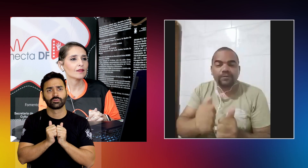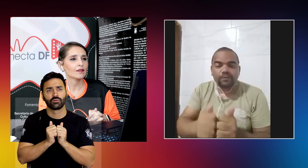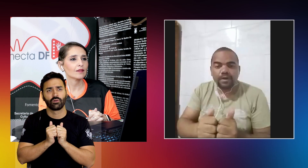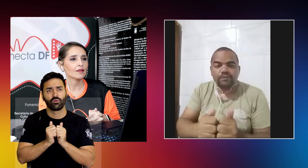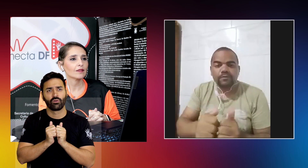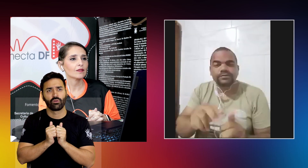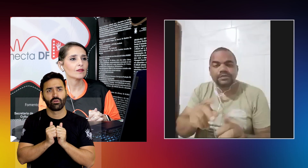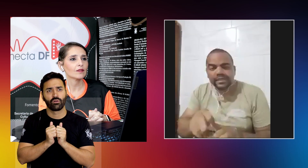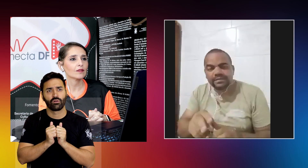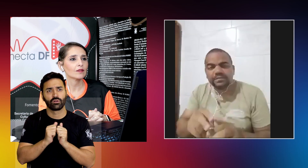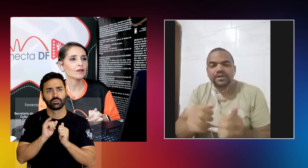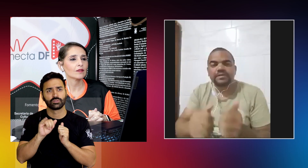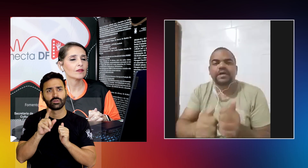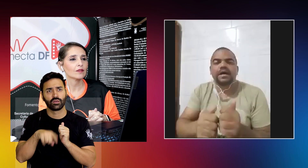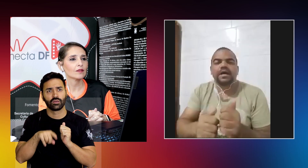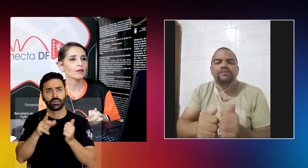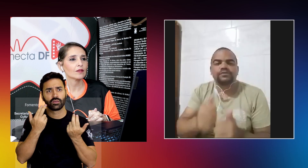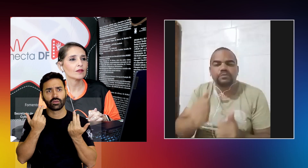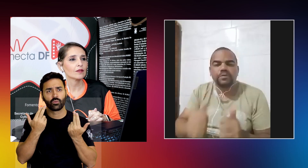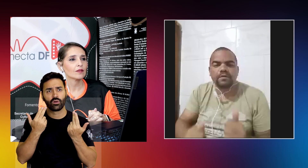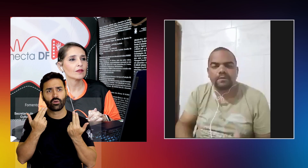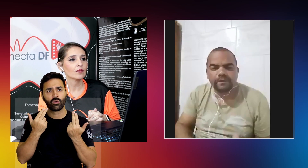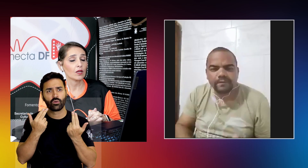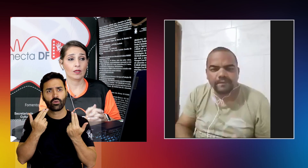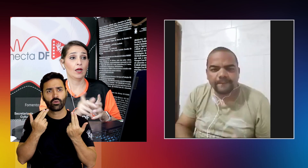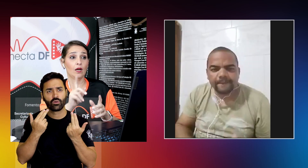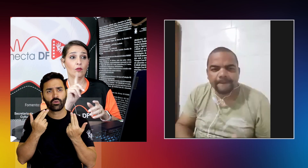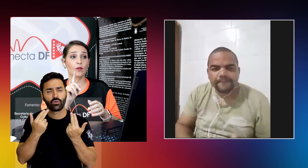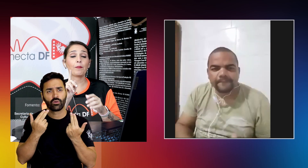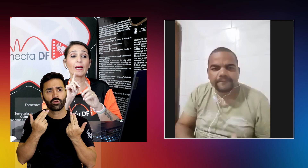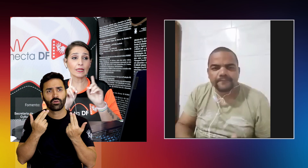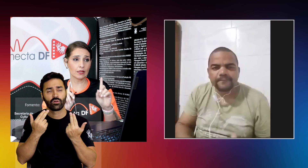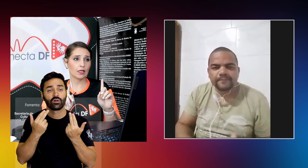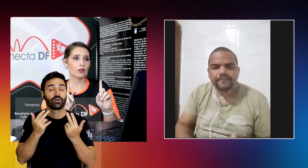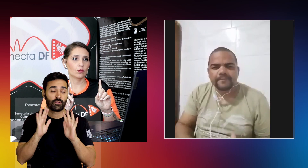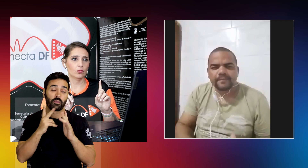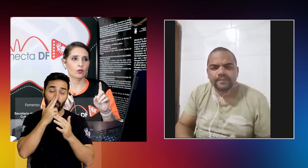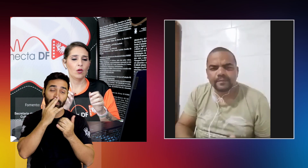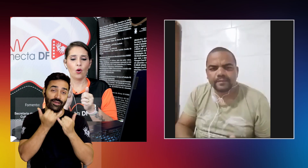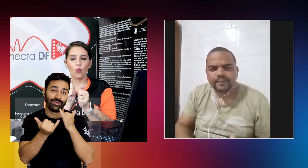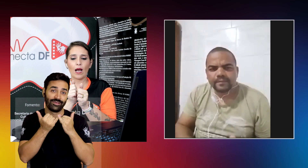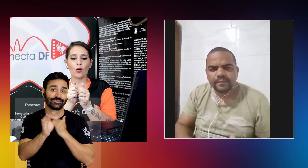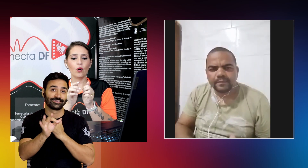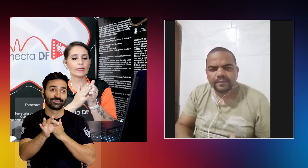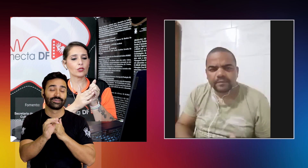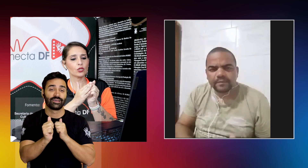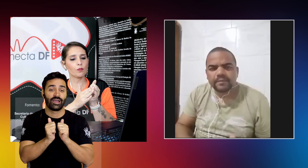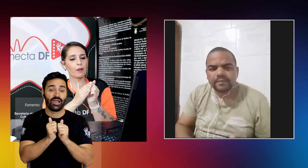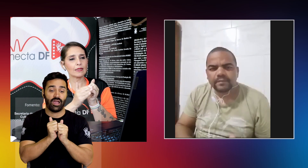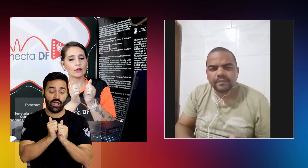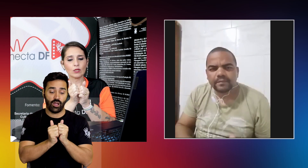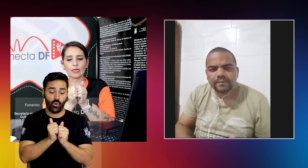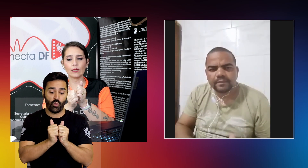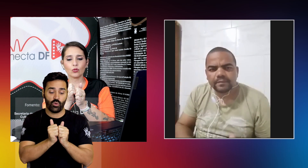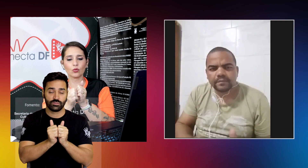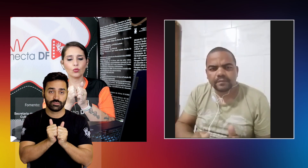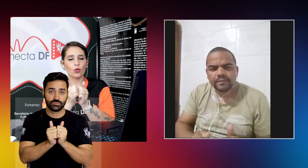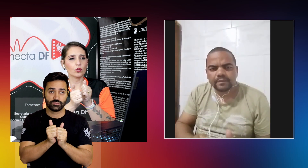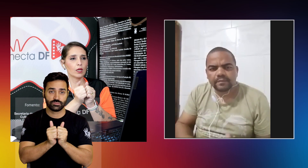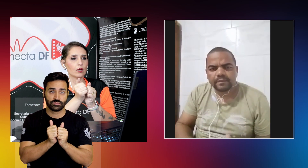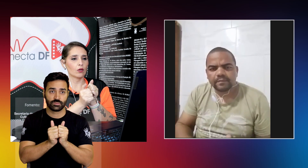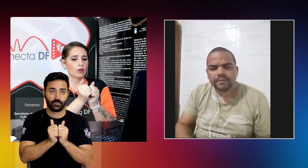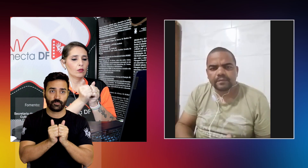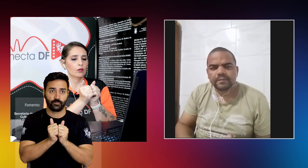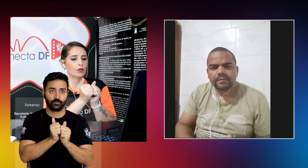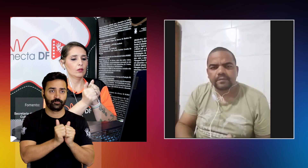é igual ou se é semelhante a futebol. Não, é parecido. O arroz, a gente passa os dedos um no